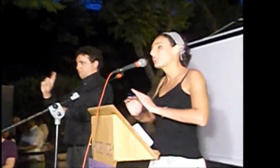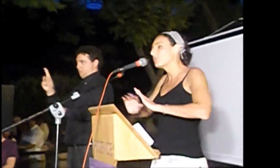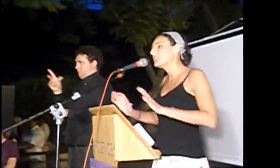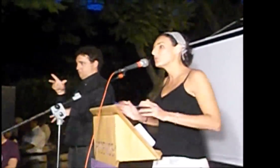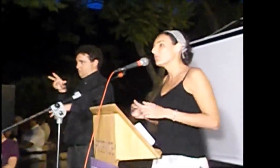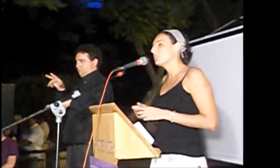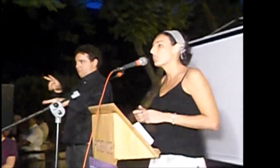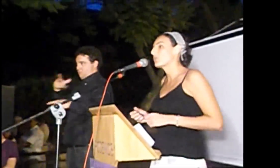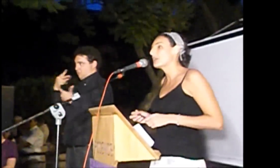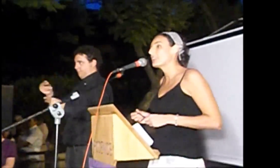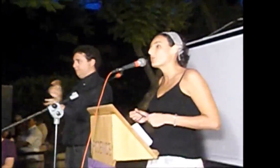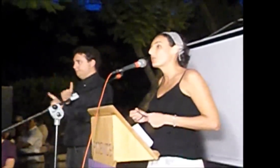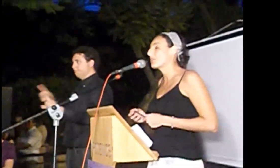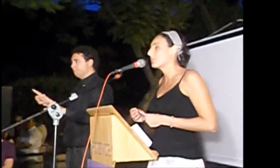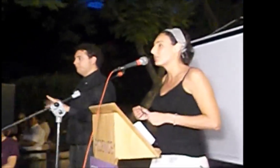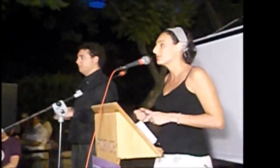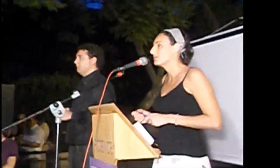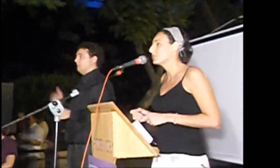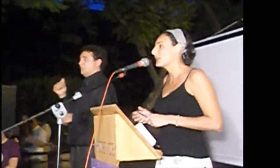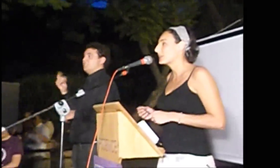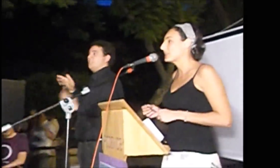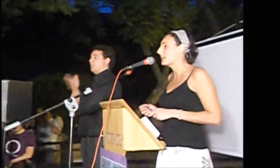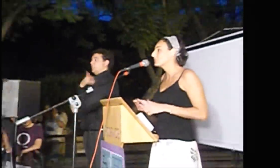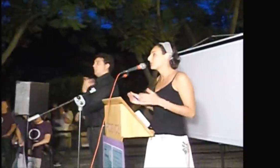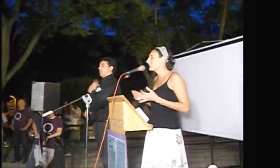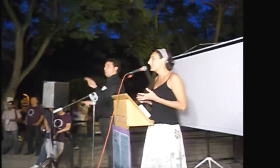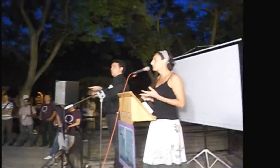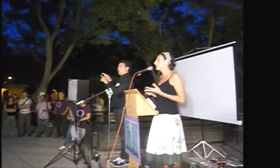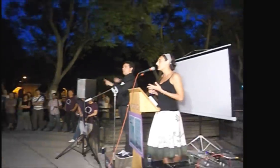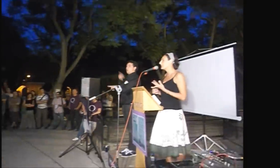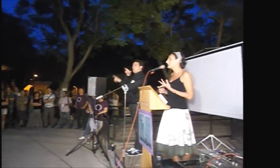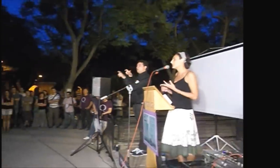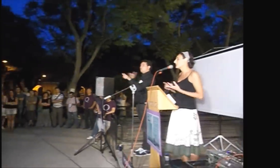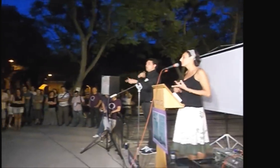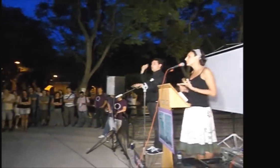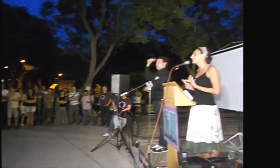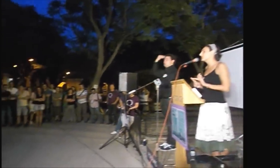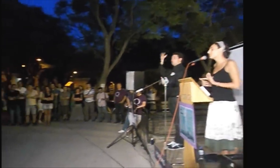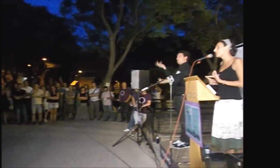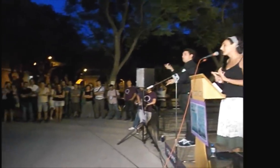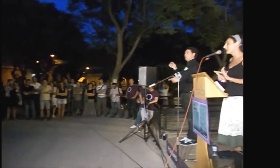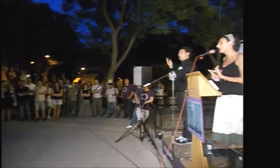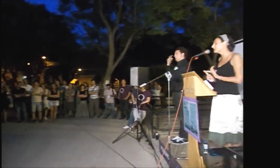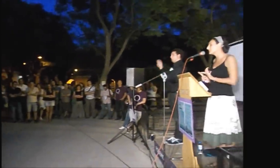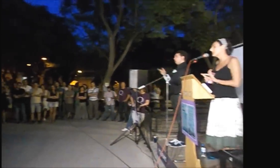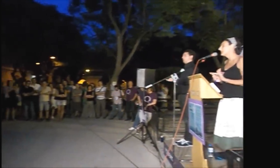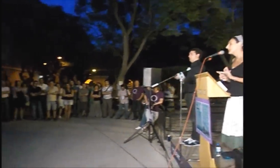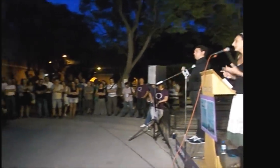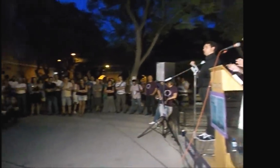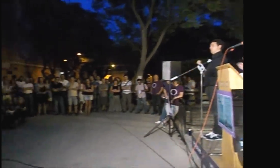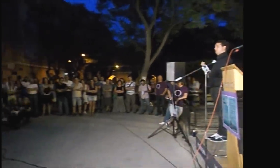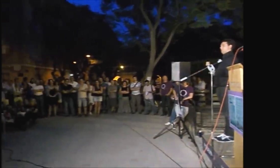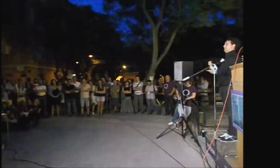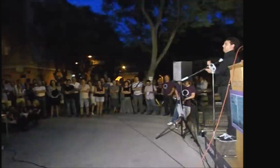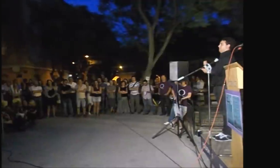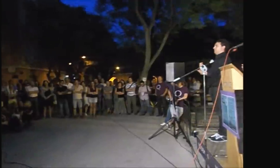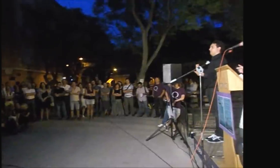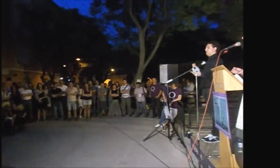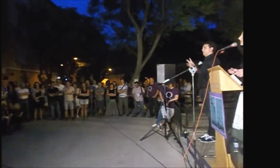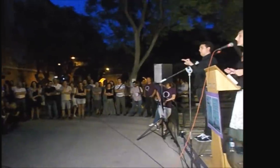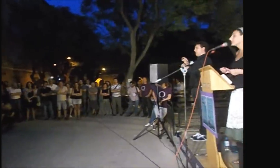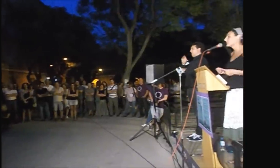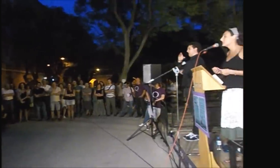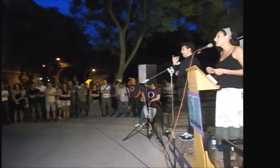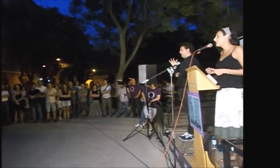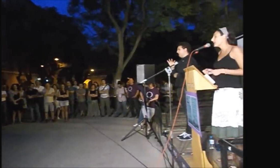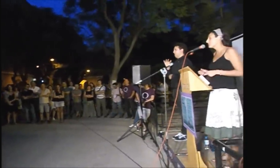que les dan lo mismo lo que opine la población sobre el Z sobre el tip sobre el tisa sobre todos los tratados comerciales liberalización del